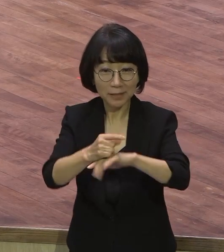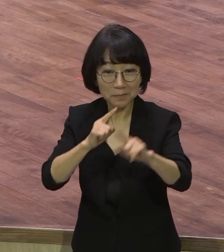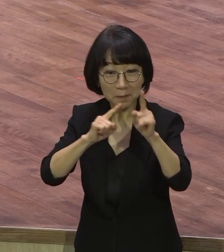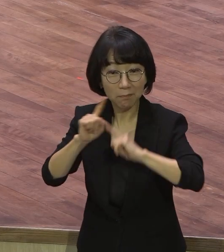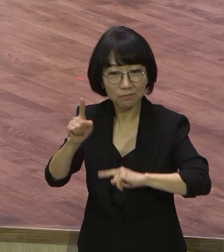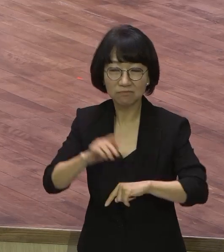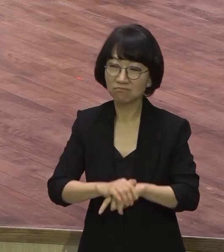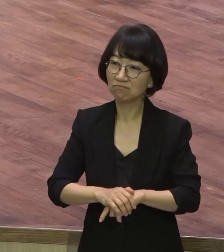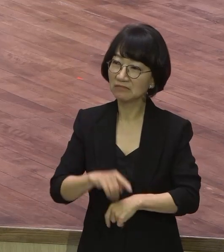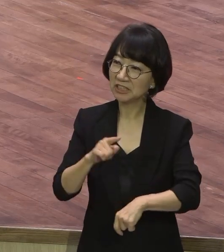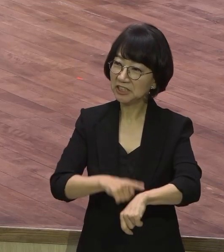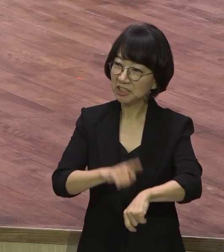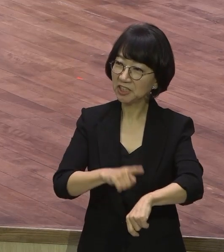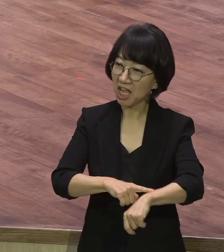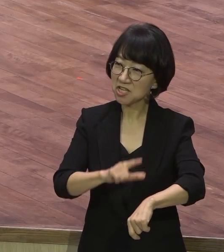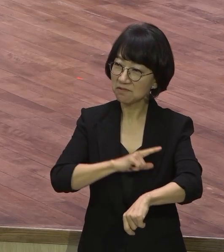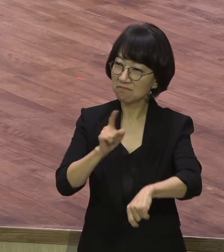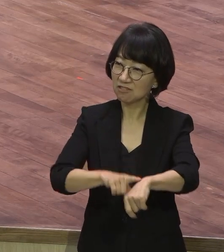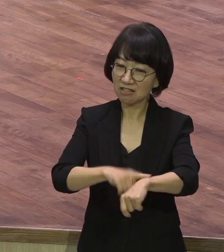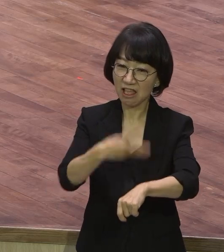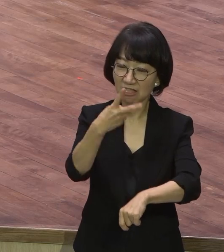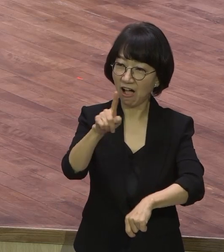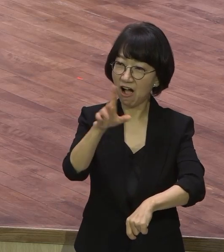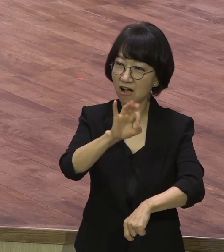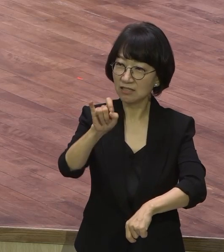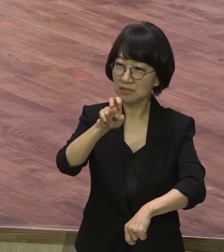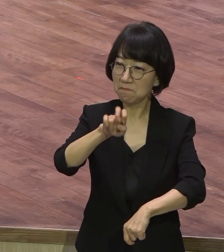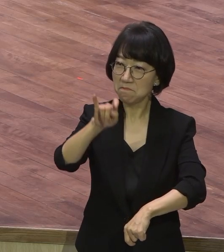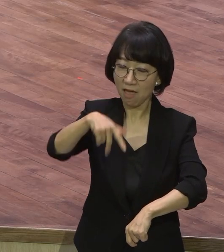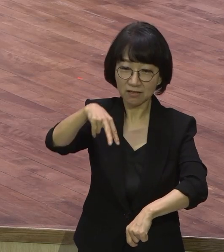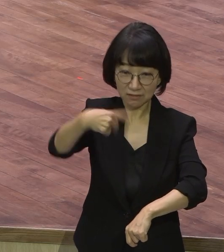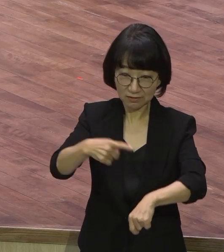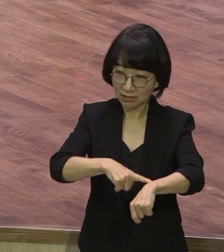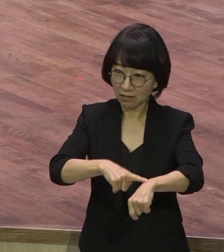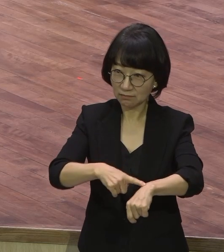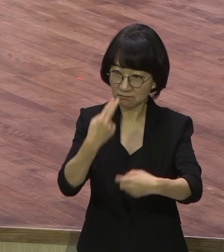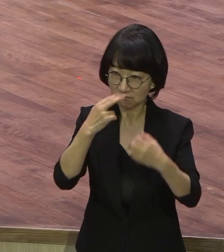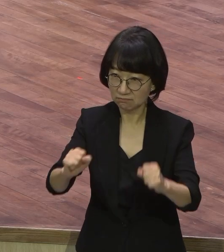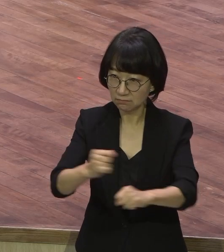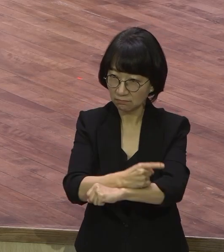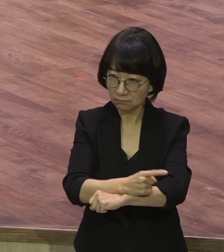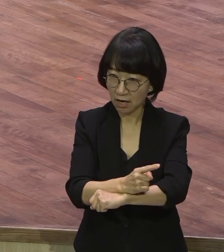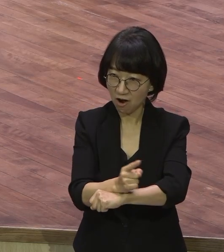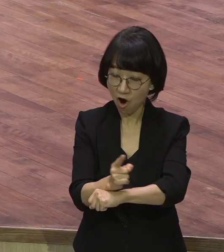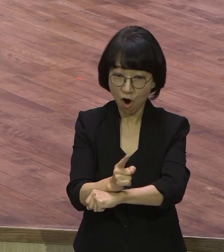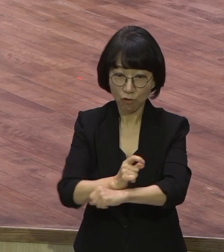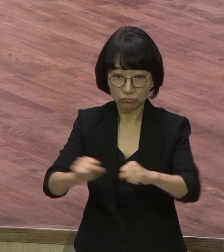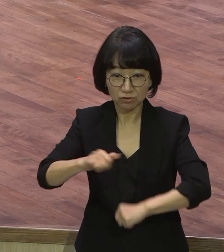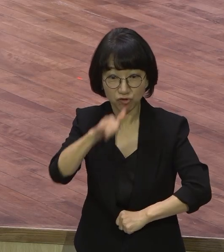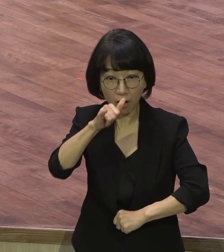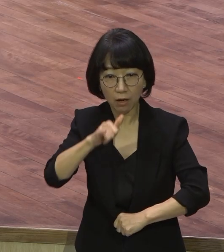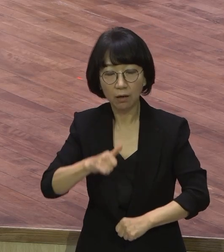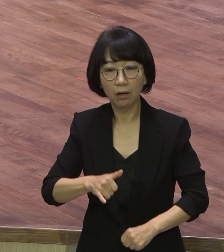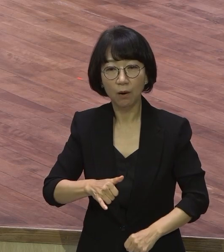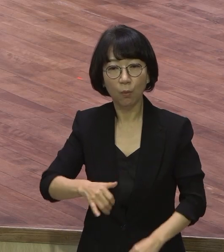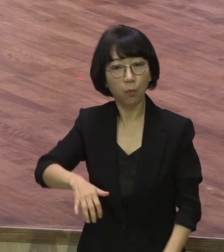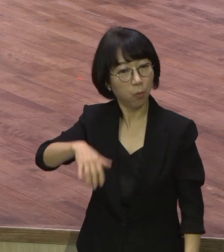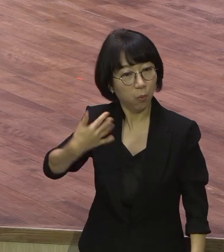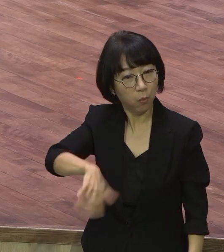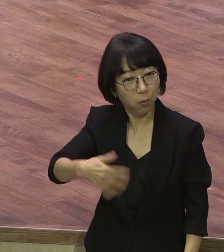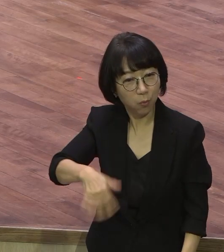타임엑스 시계 그래도 갑니다. 이거예요. 가고